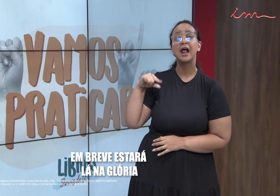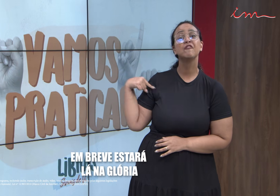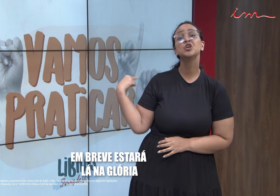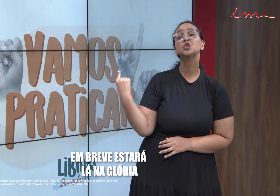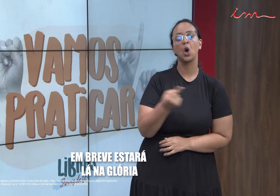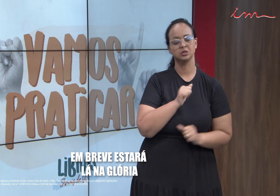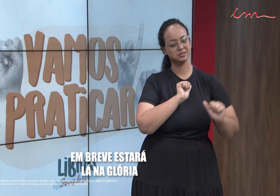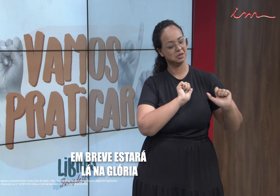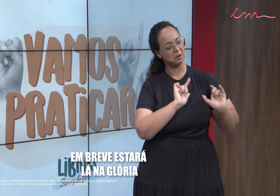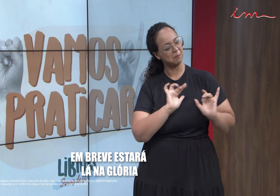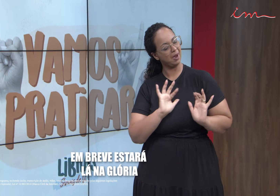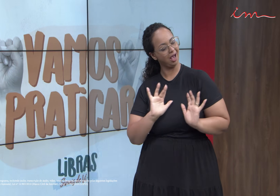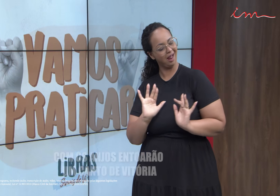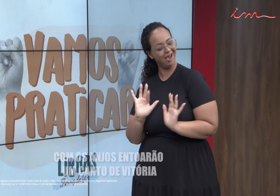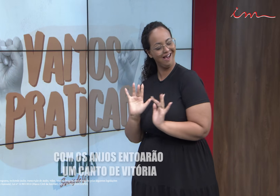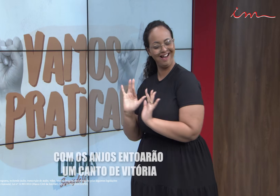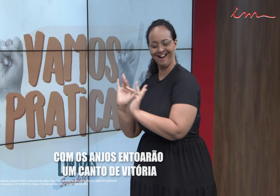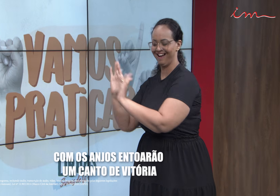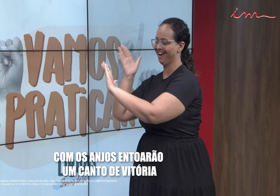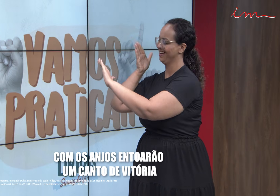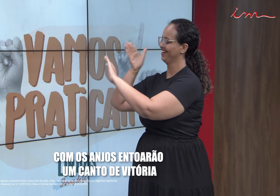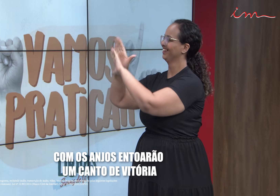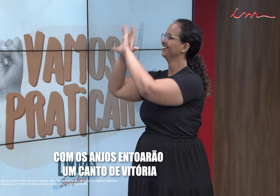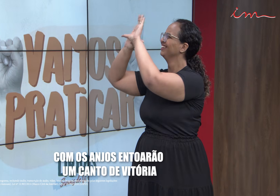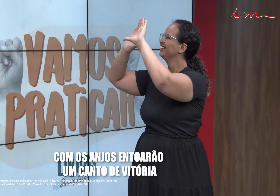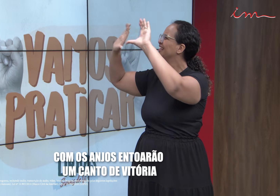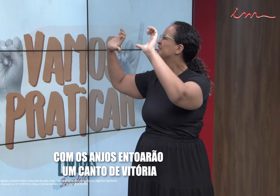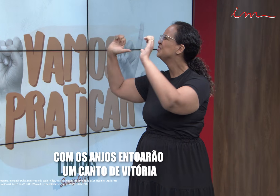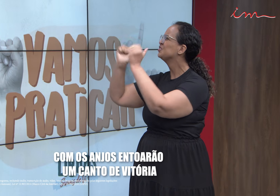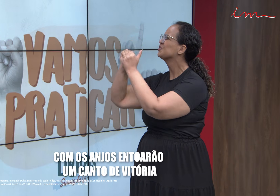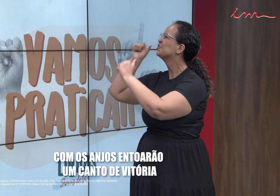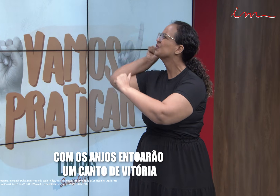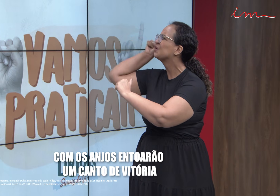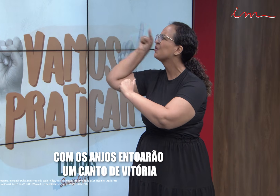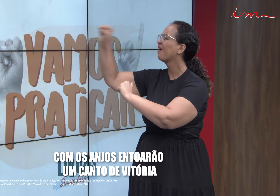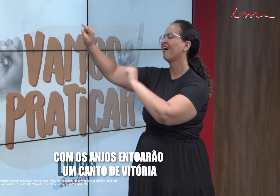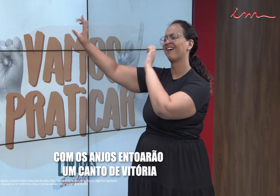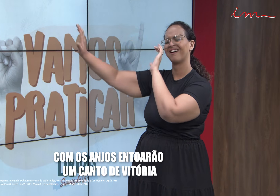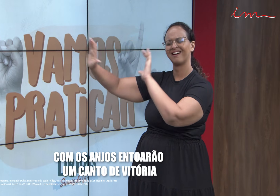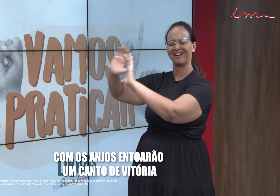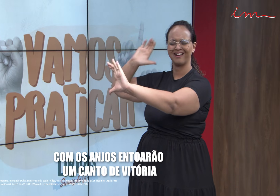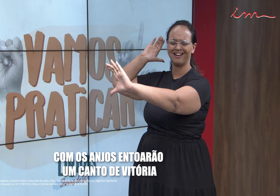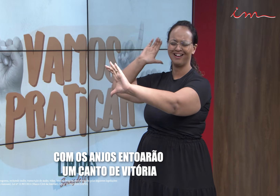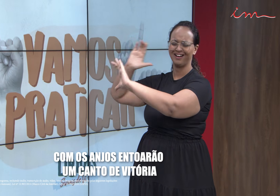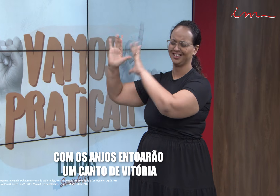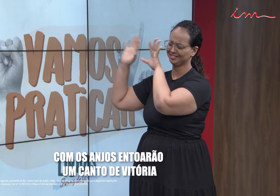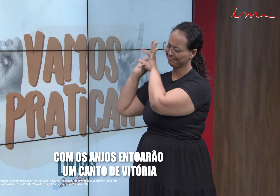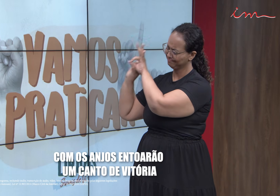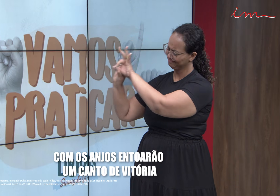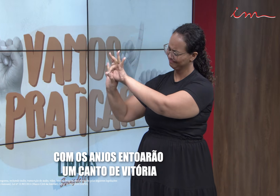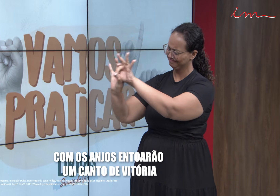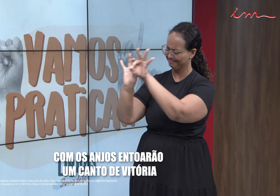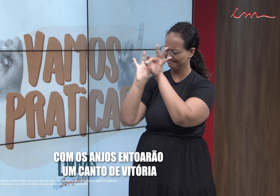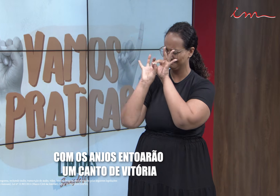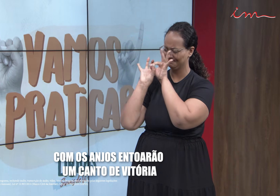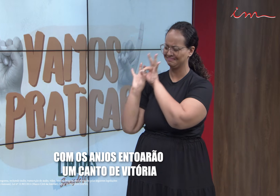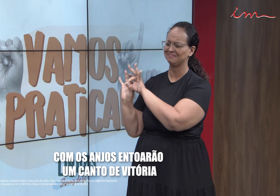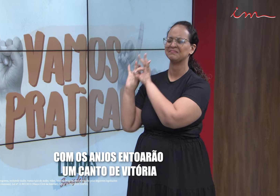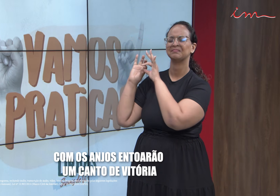a glória. Os anjos entoarão só canto de